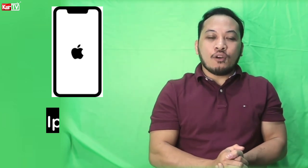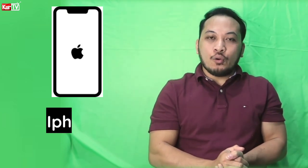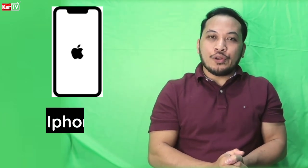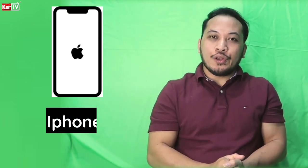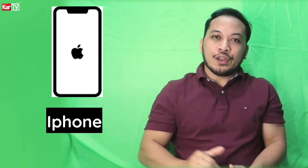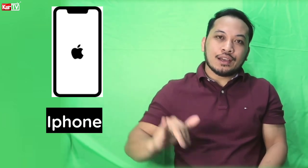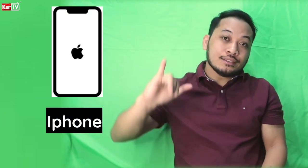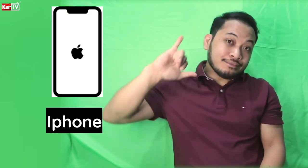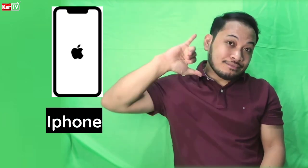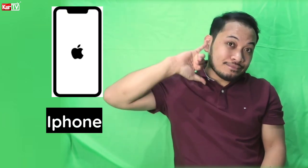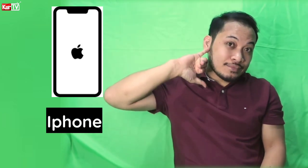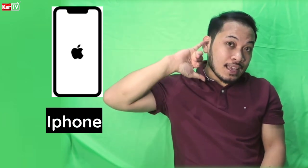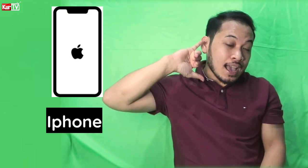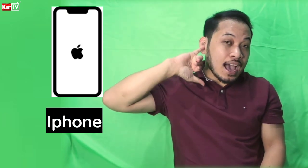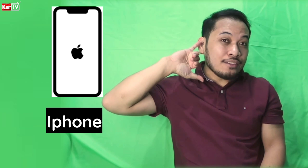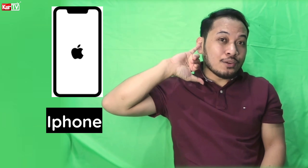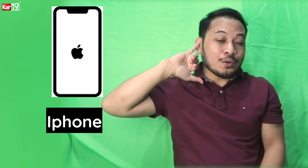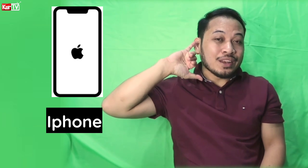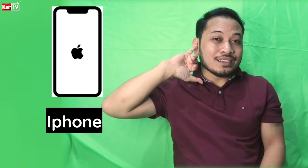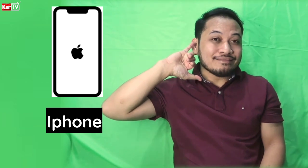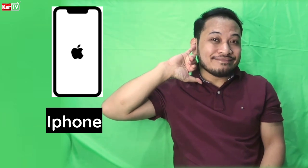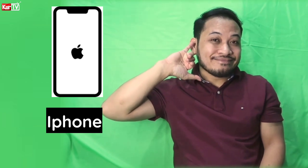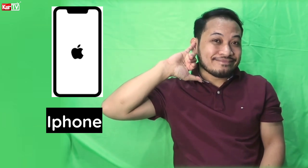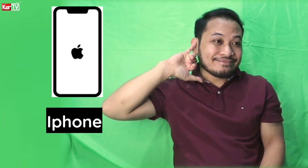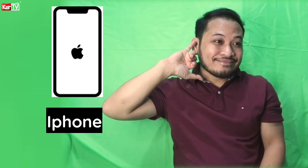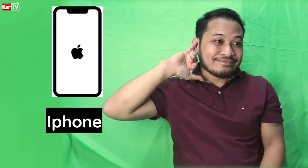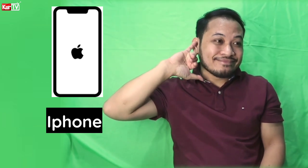iPhone. iPhone.